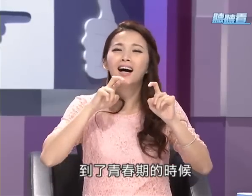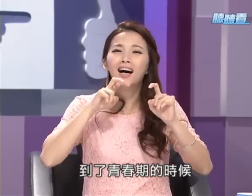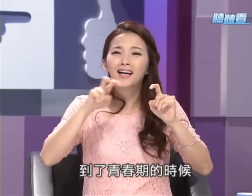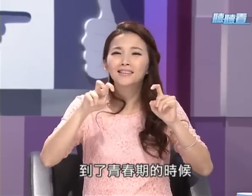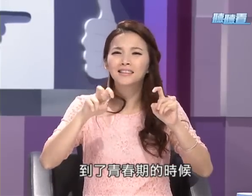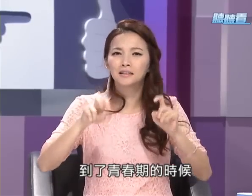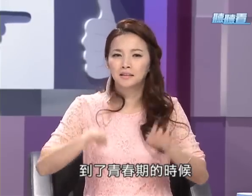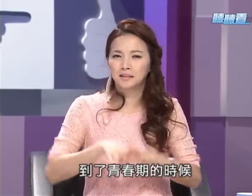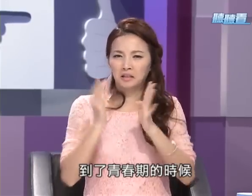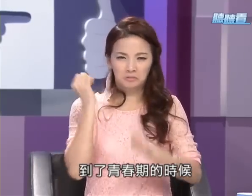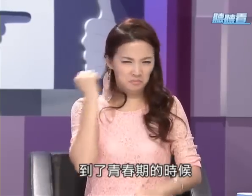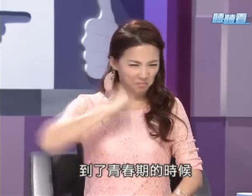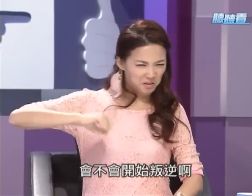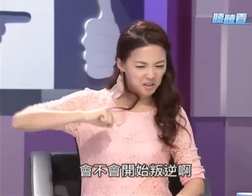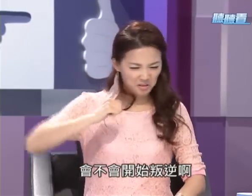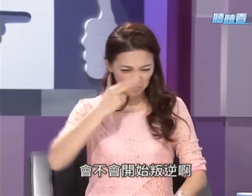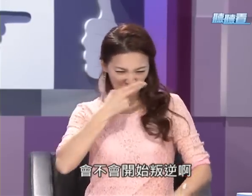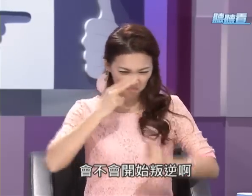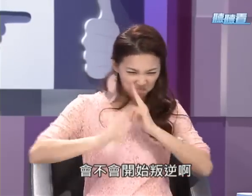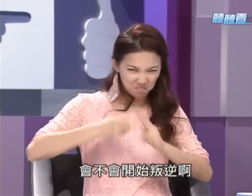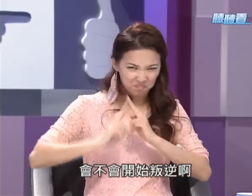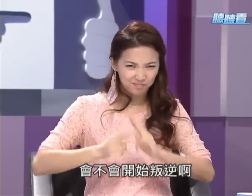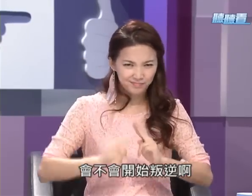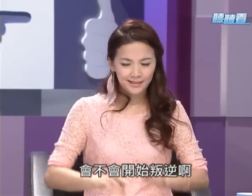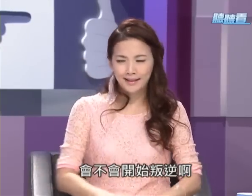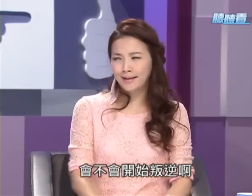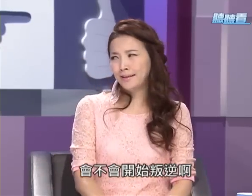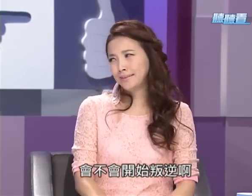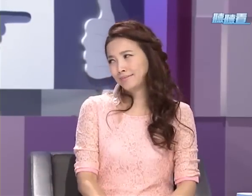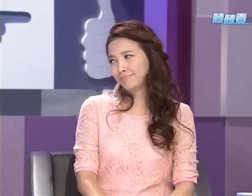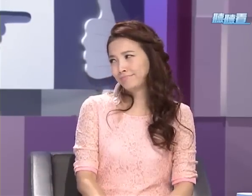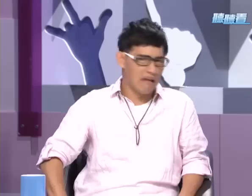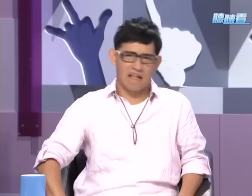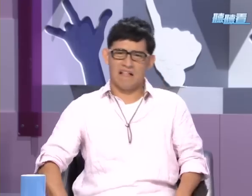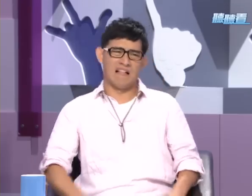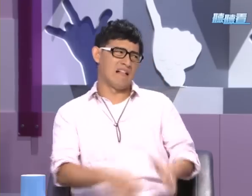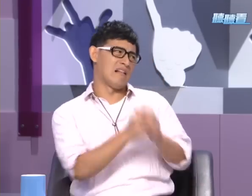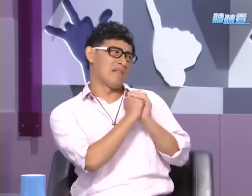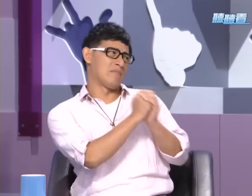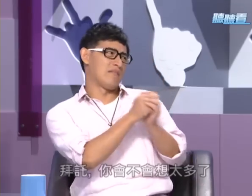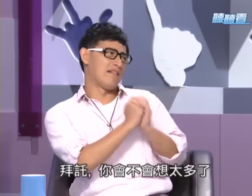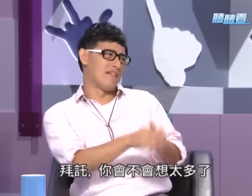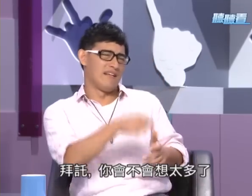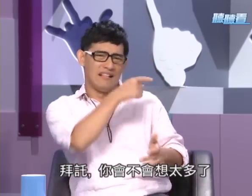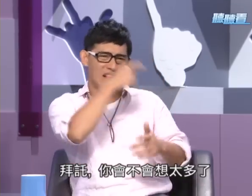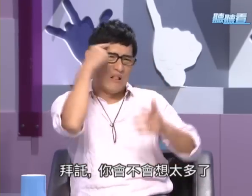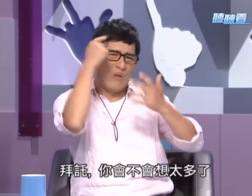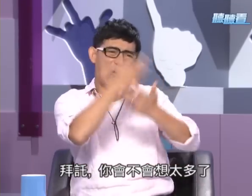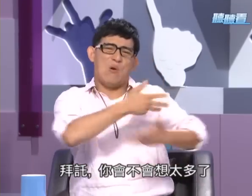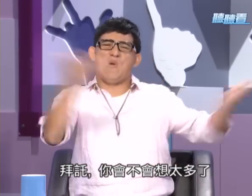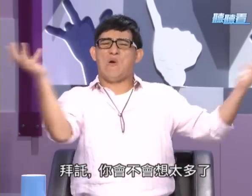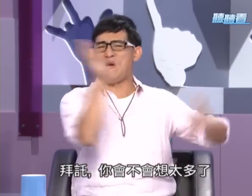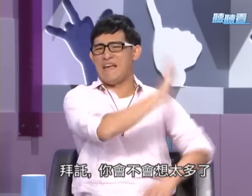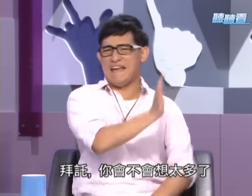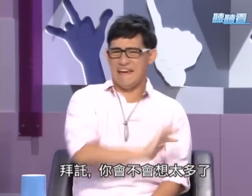了青春期的时候，会不会开始叛逆啊？ 哎呀，拜托，你会不会想太